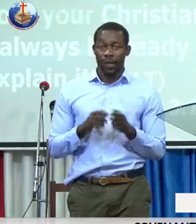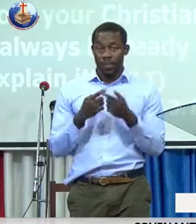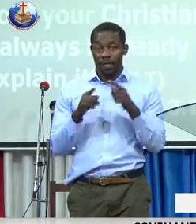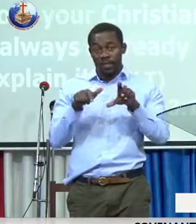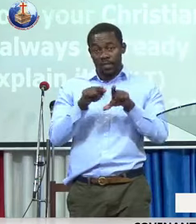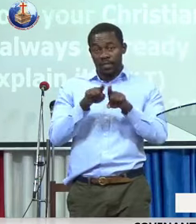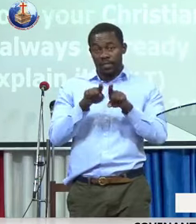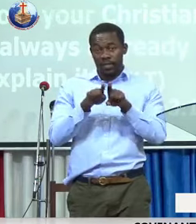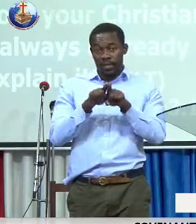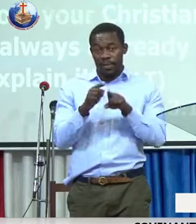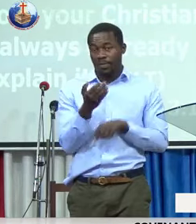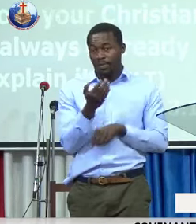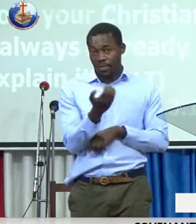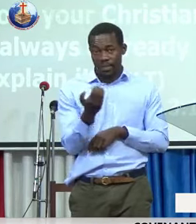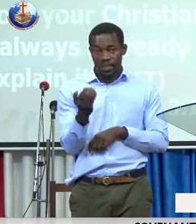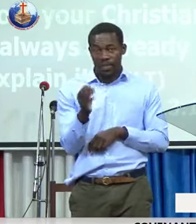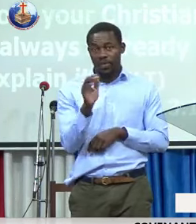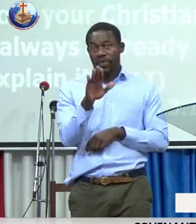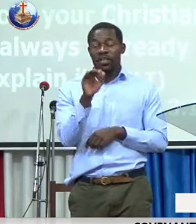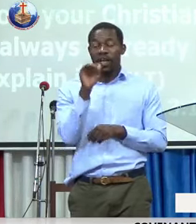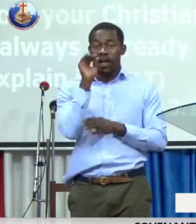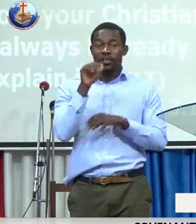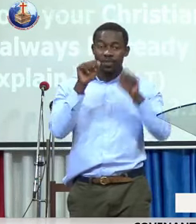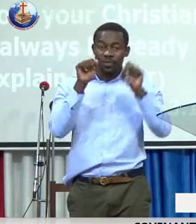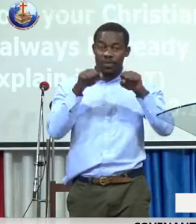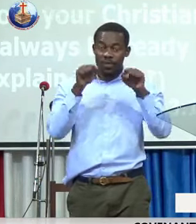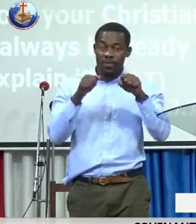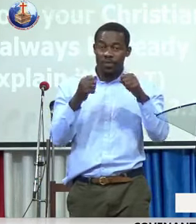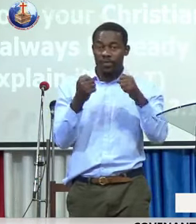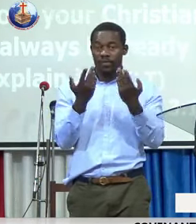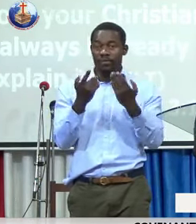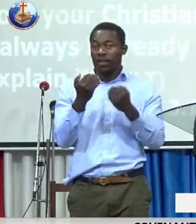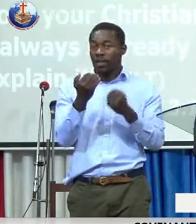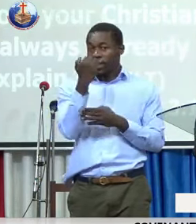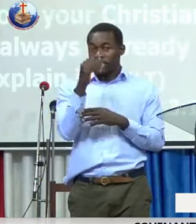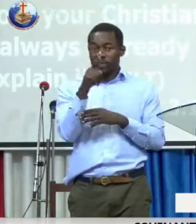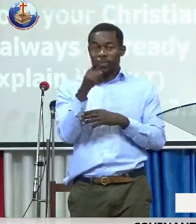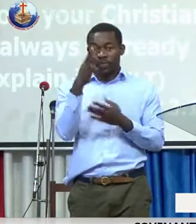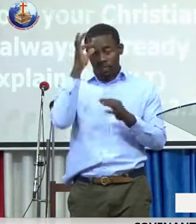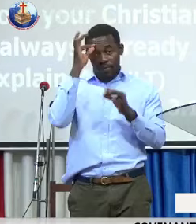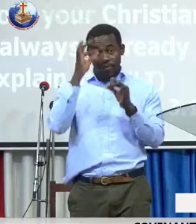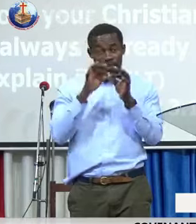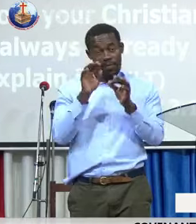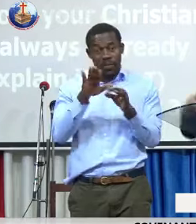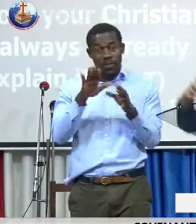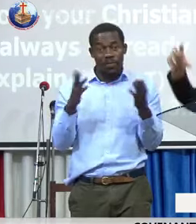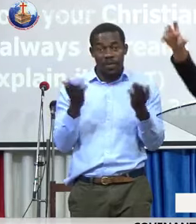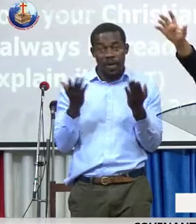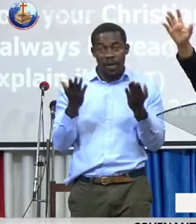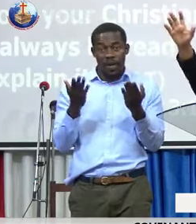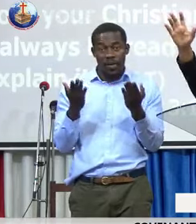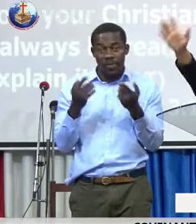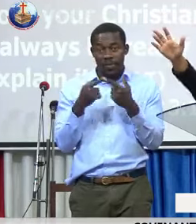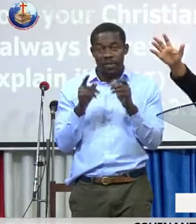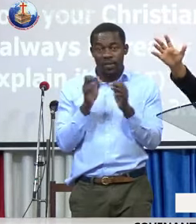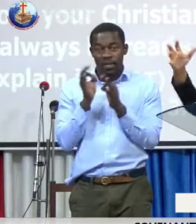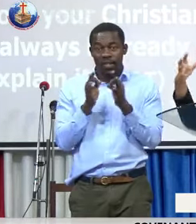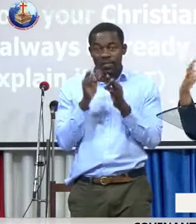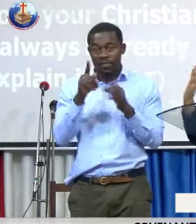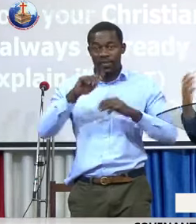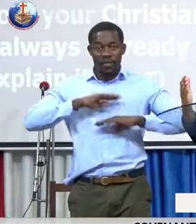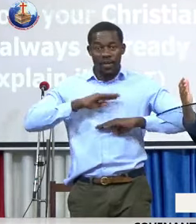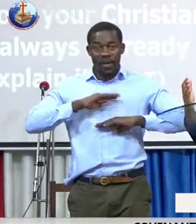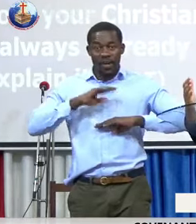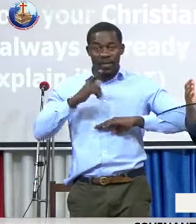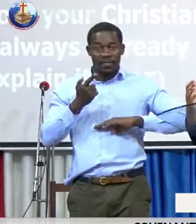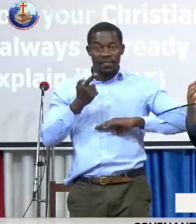children, lakini hata watoto wetu, will ask us questions about our faith. Watatuuliza maswali kuhusiana na imani yetu. But we, if we have not equipped ourselves